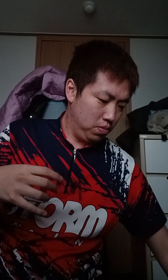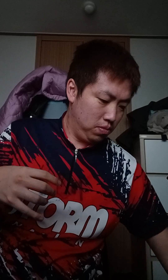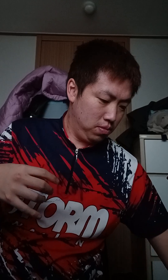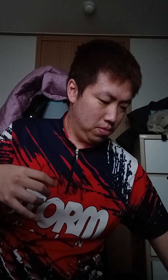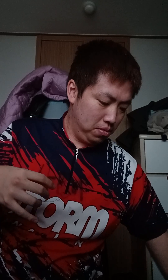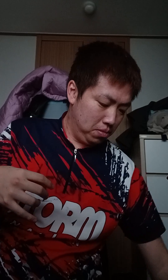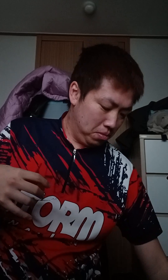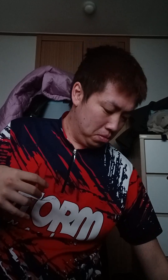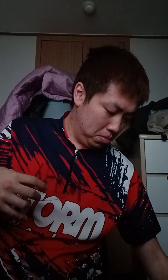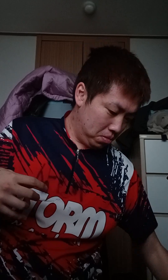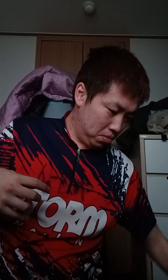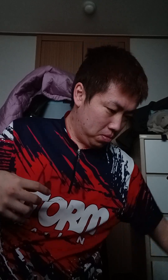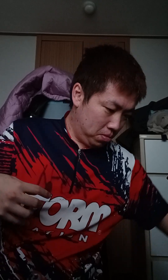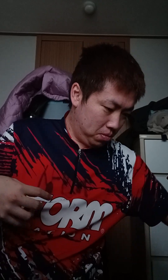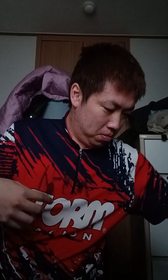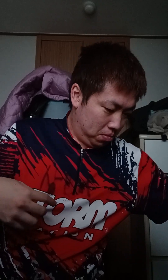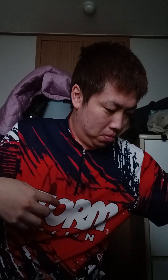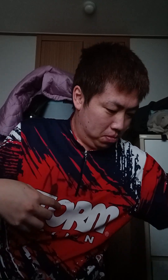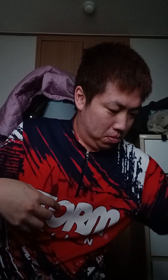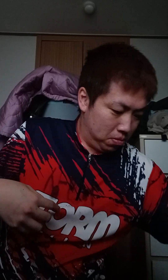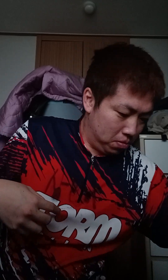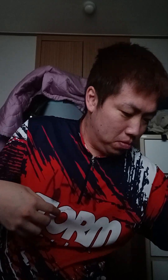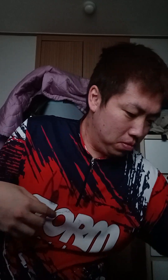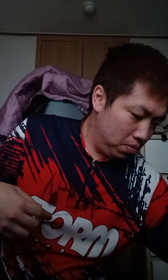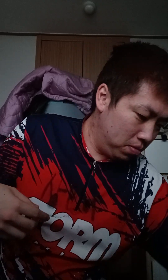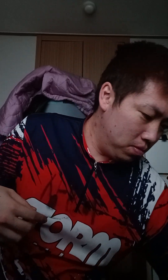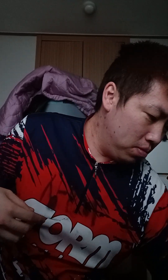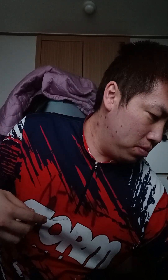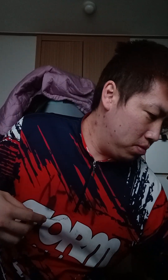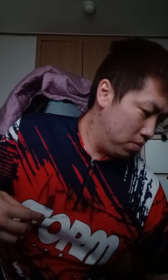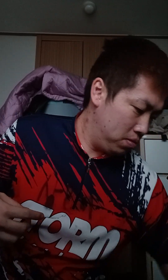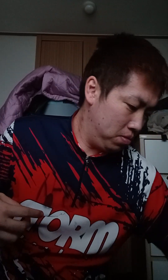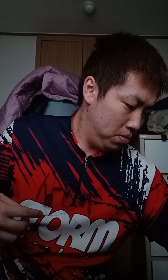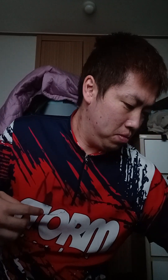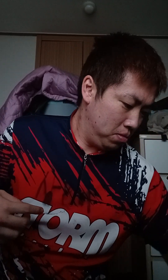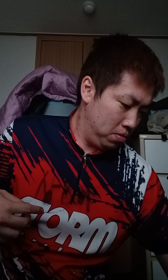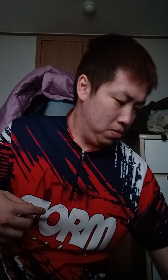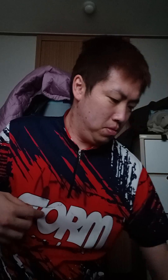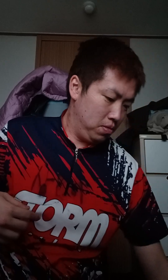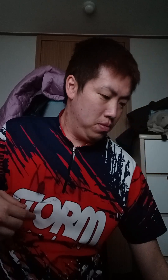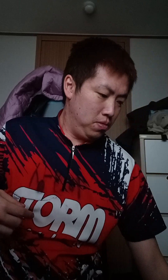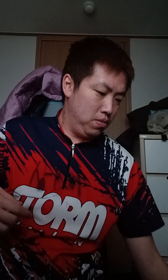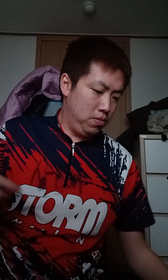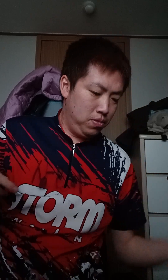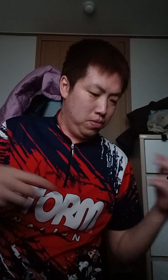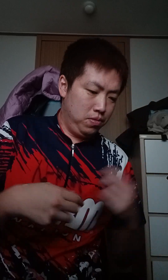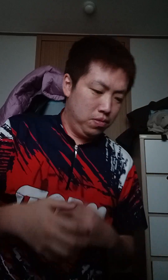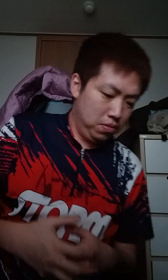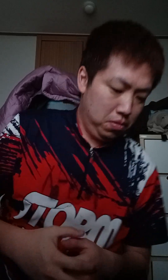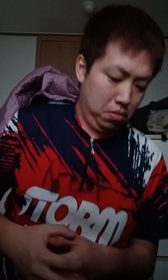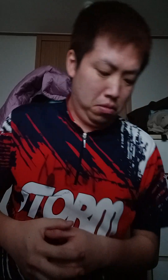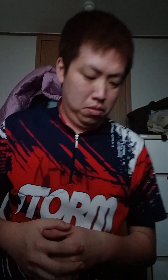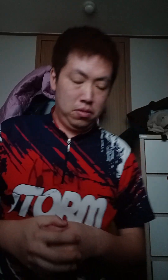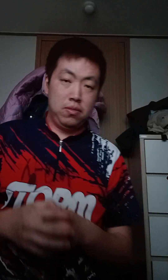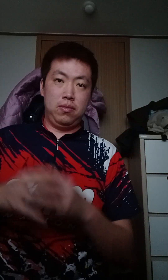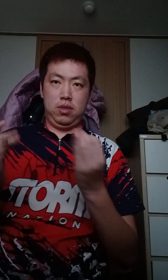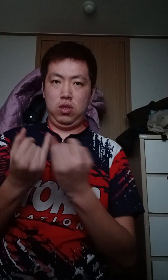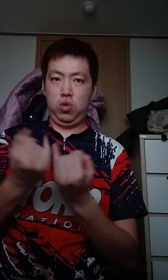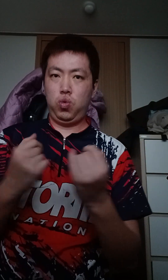했습니다. 경찰은 교통사고특례법 위반 혐의로 운전기사를 입건했습니다. 또 당시 인솔교사나 어린이집 측의